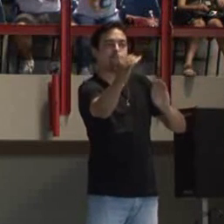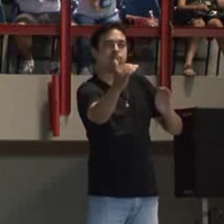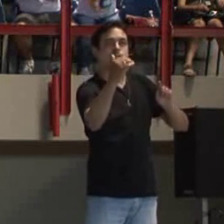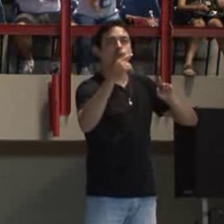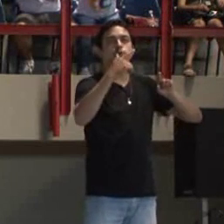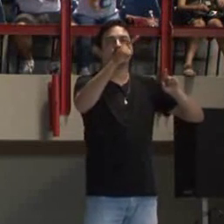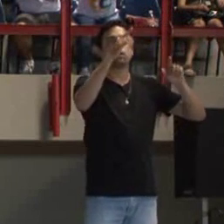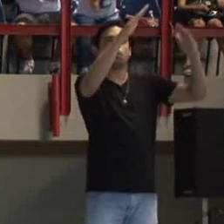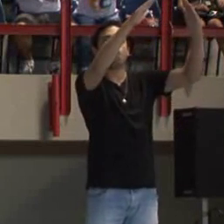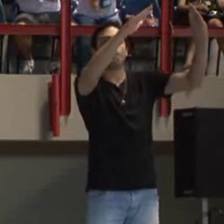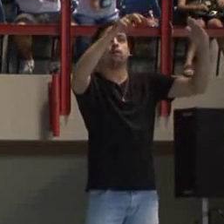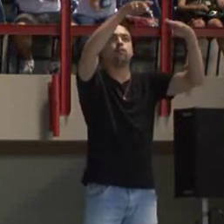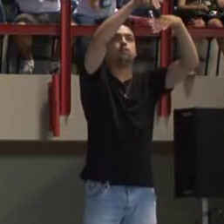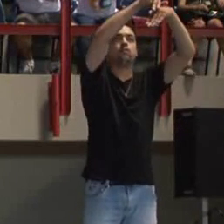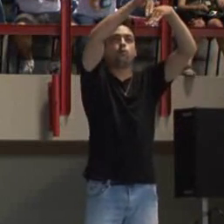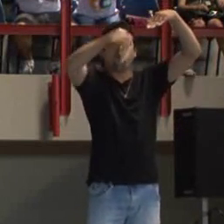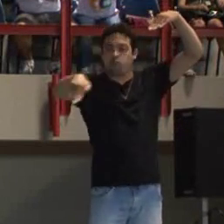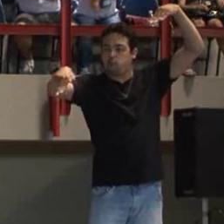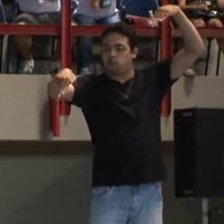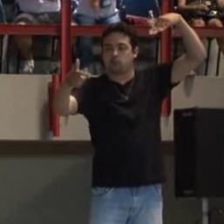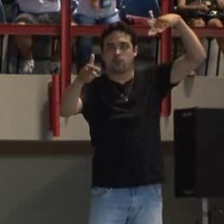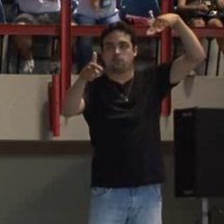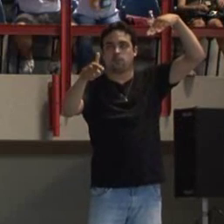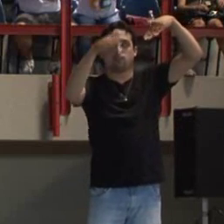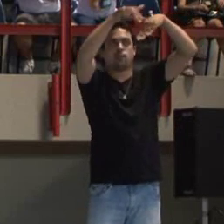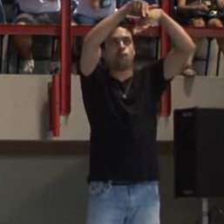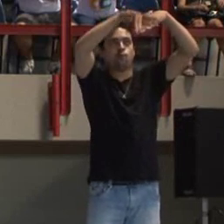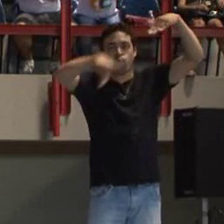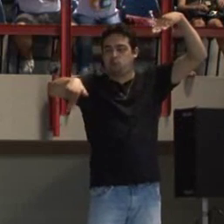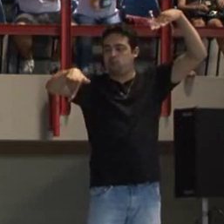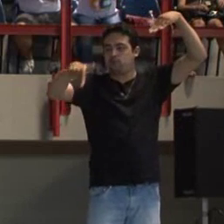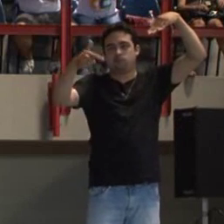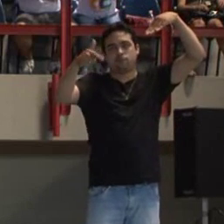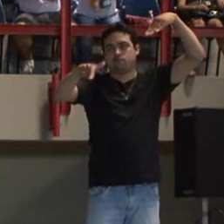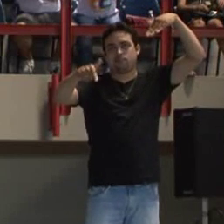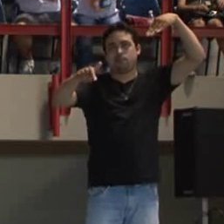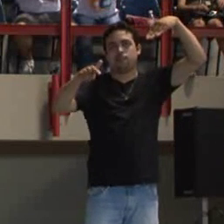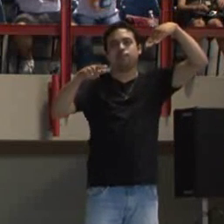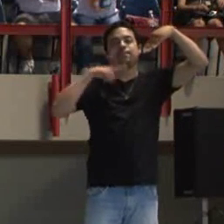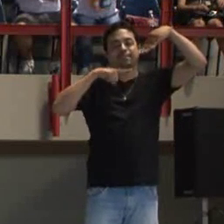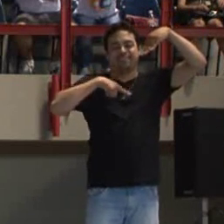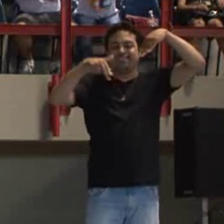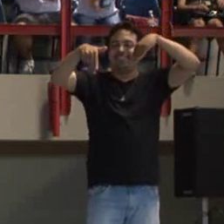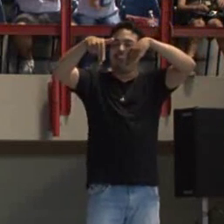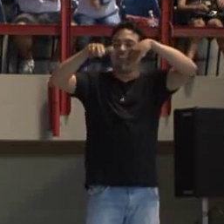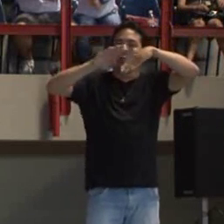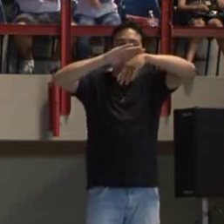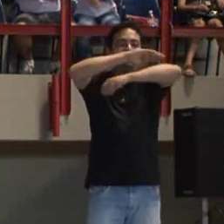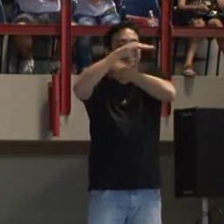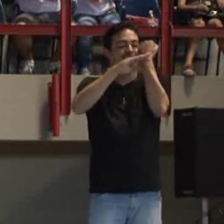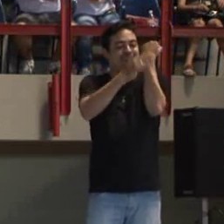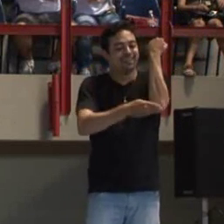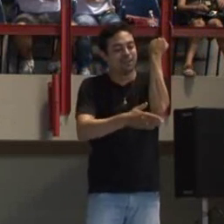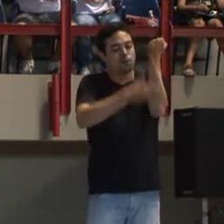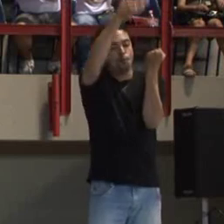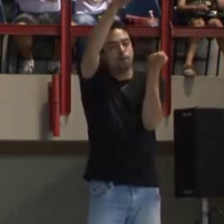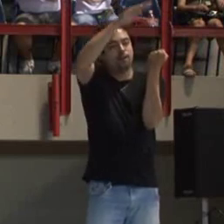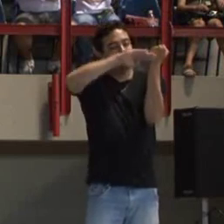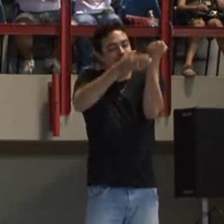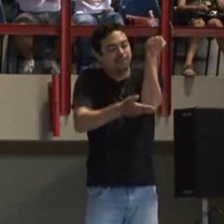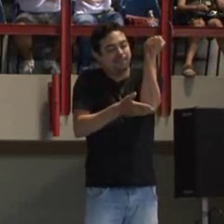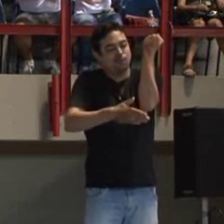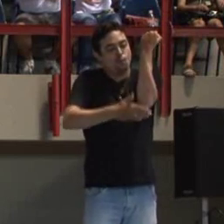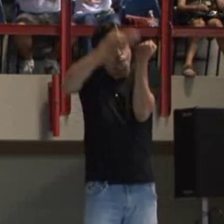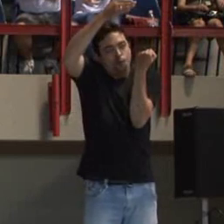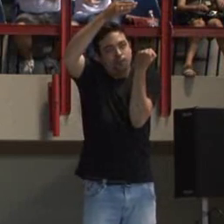descer a pirâmide não, jovem. Se você quiser descer a pirâmide assim, de bunda, você perde seu cóccix na segunda queda. Você bate num bloco